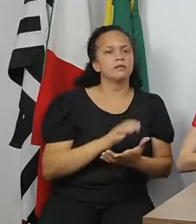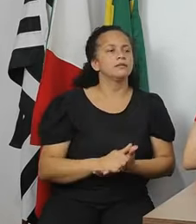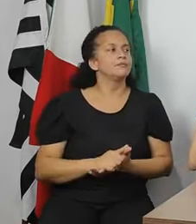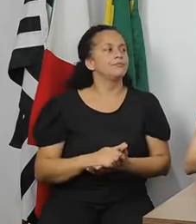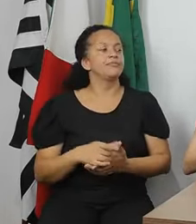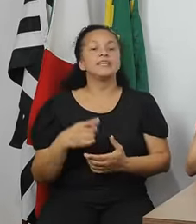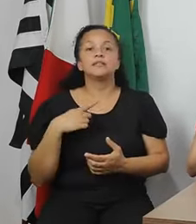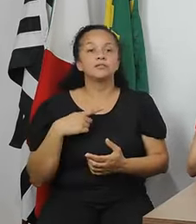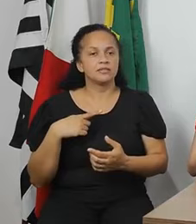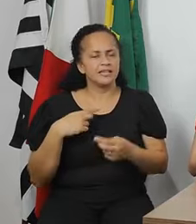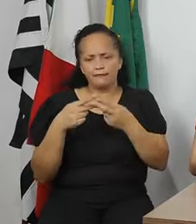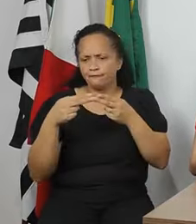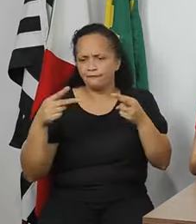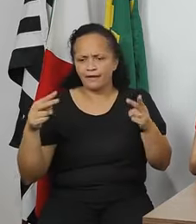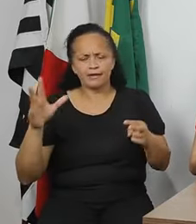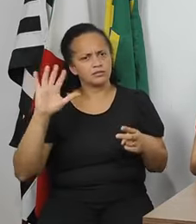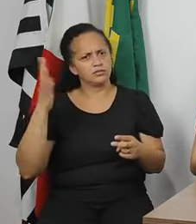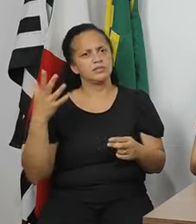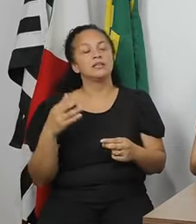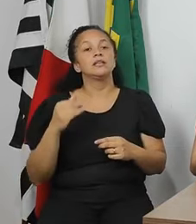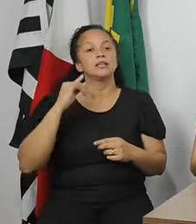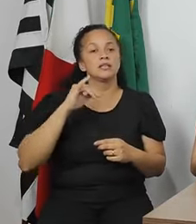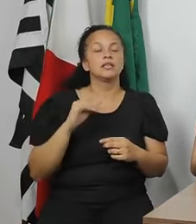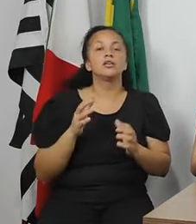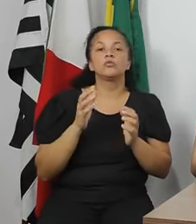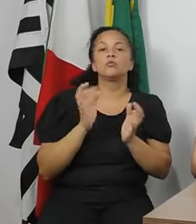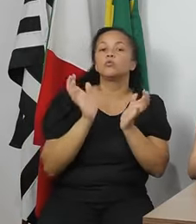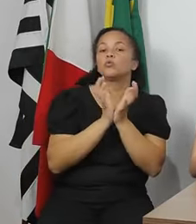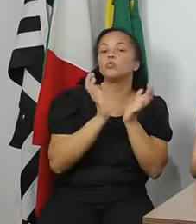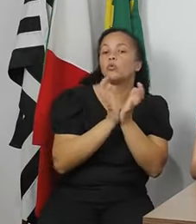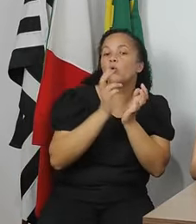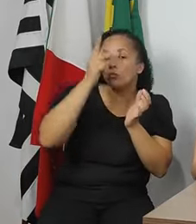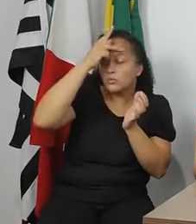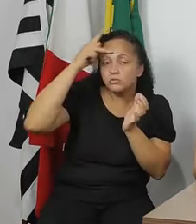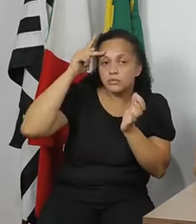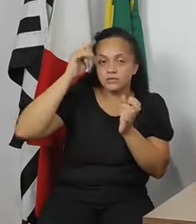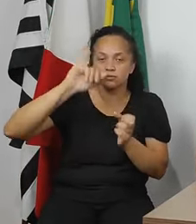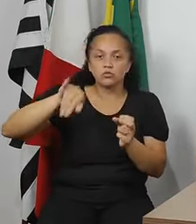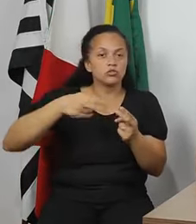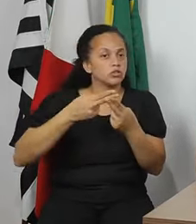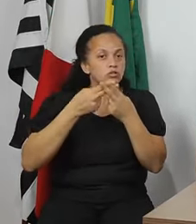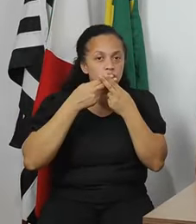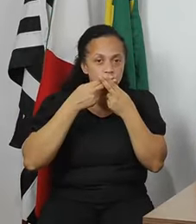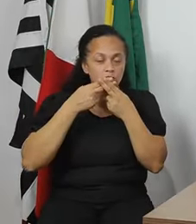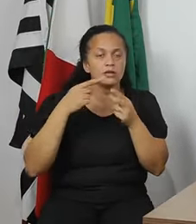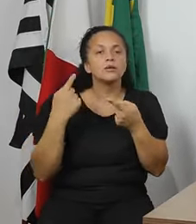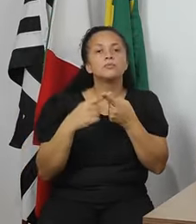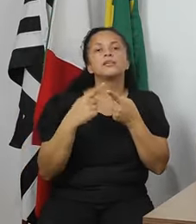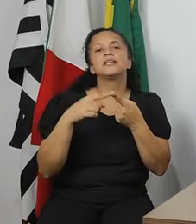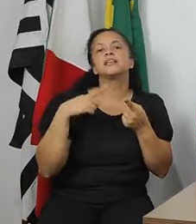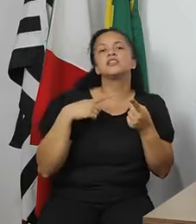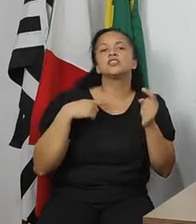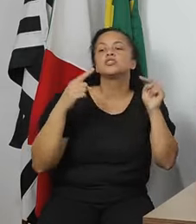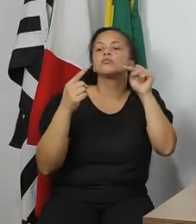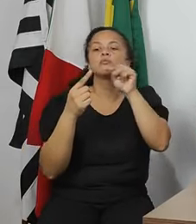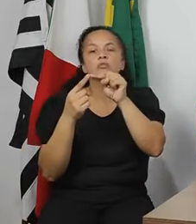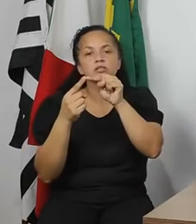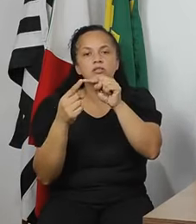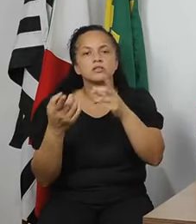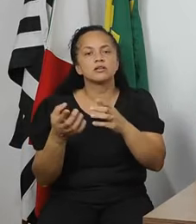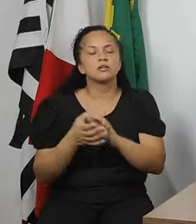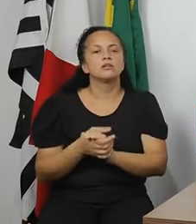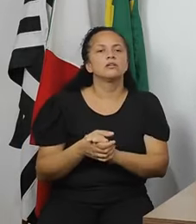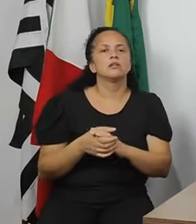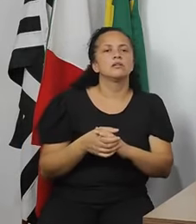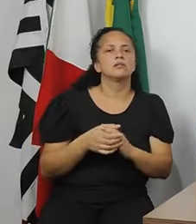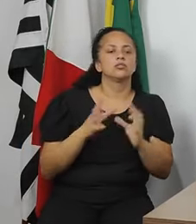jejuava em conjunto, por conta de um objetivo. Obviamente, ali todos eles sabem entre eles que eles estavam